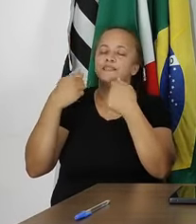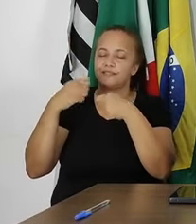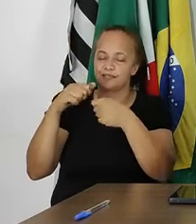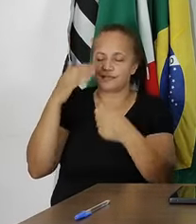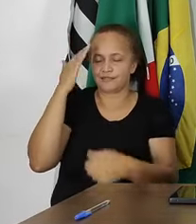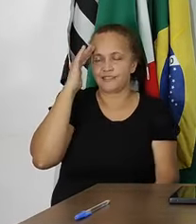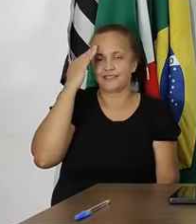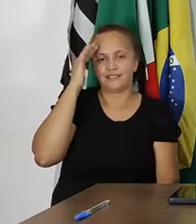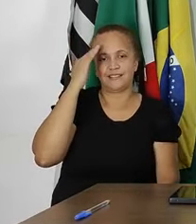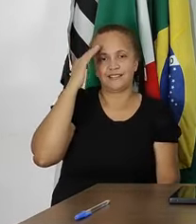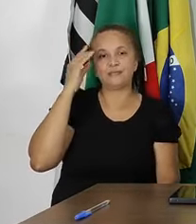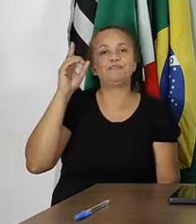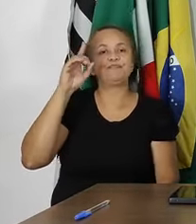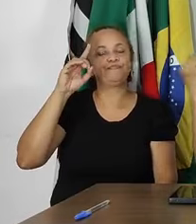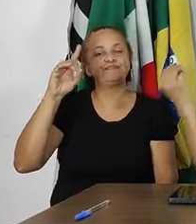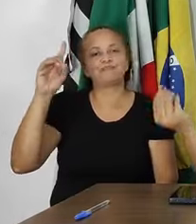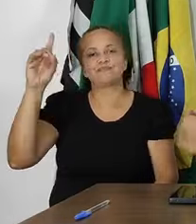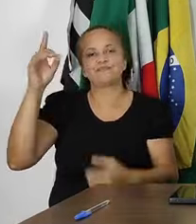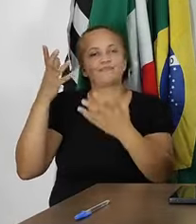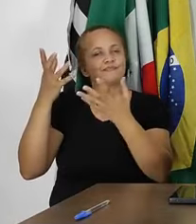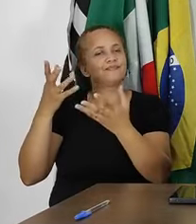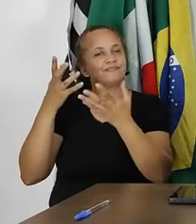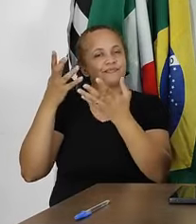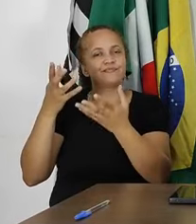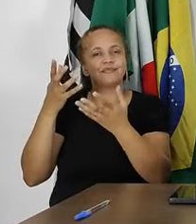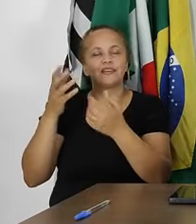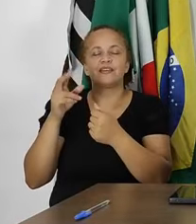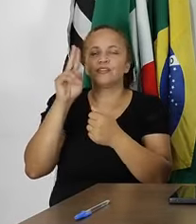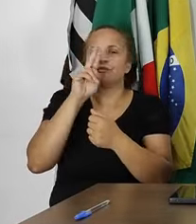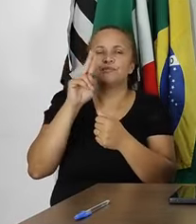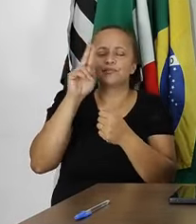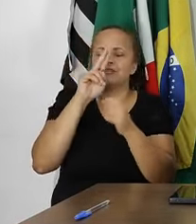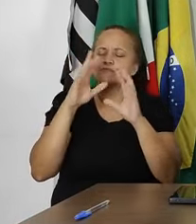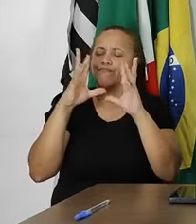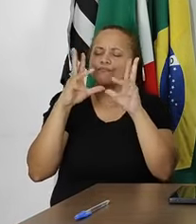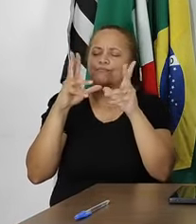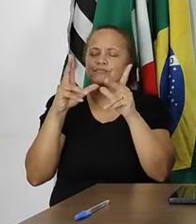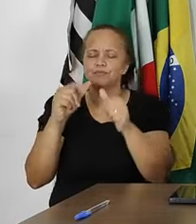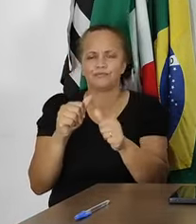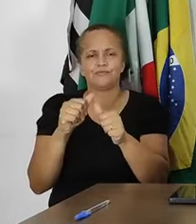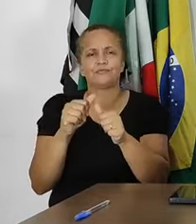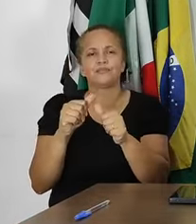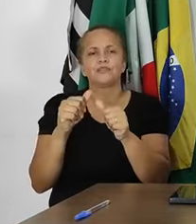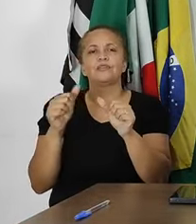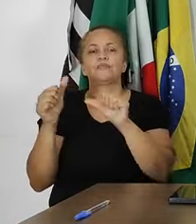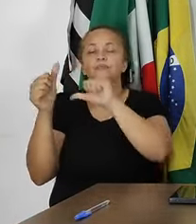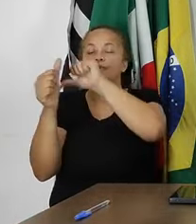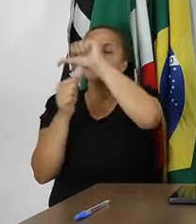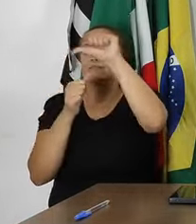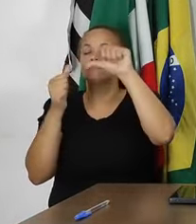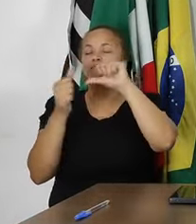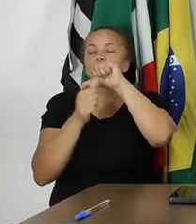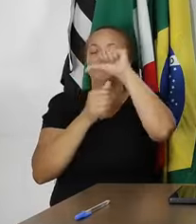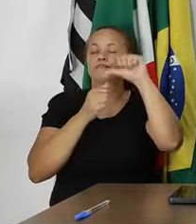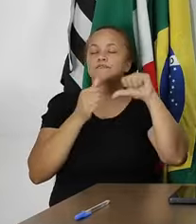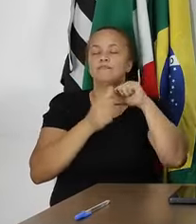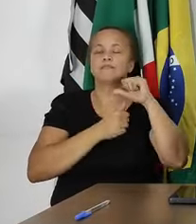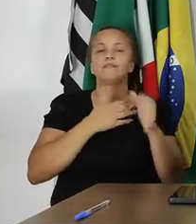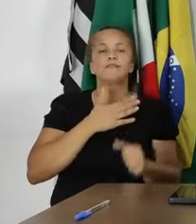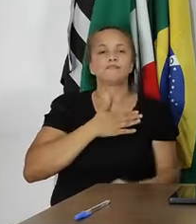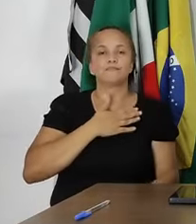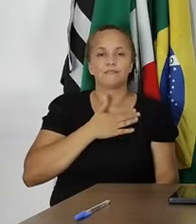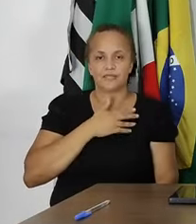Deus está usando toda e qualquer situação e circunstâncias para transformar a mim e a você a